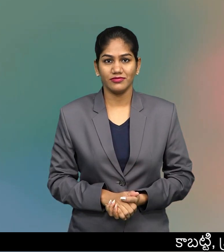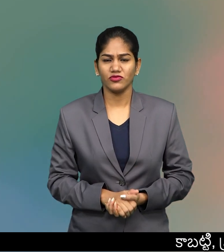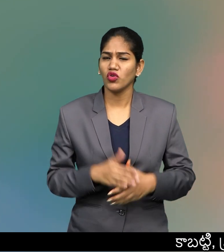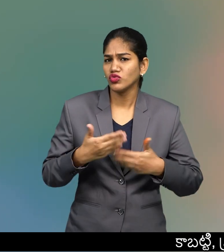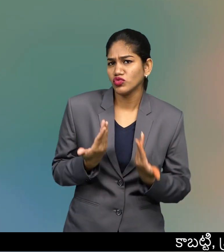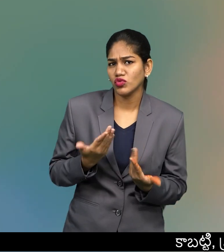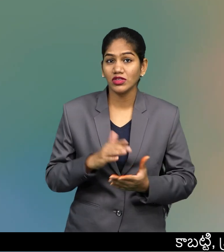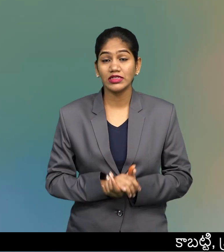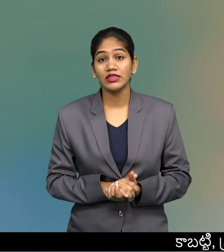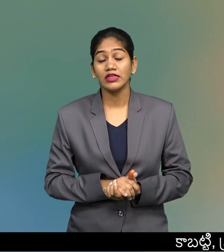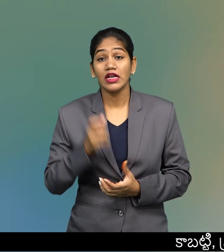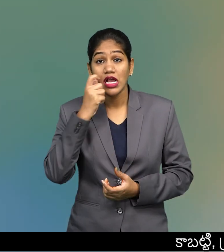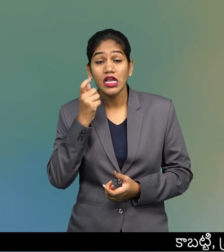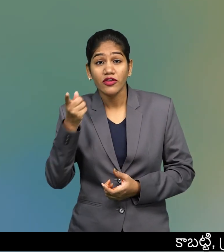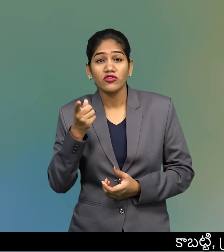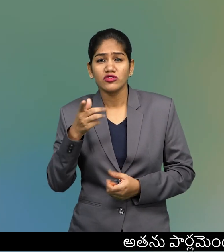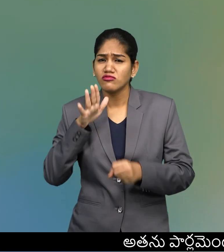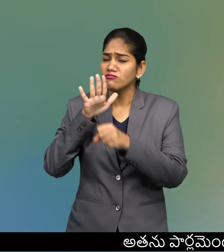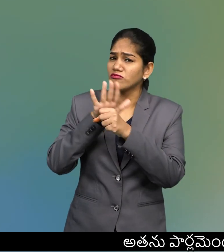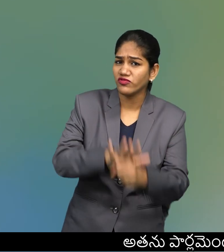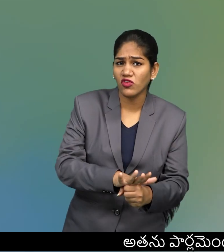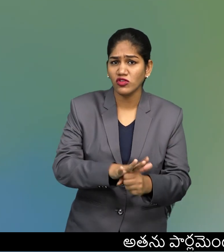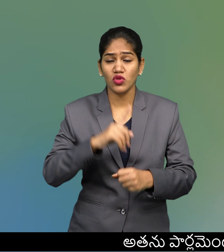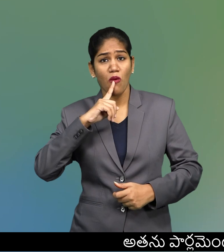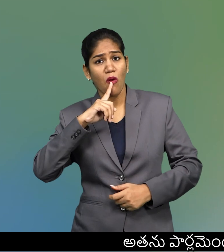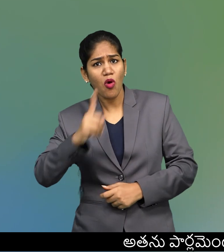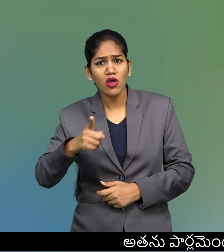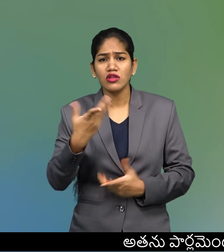కాబట్టి ప్రత్యేక గ్రాంట్ కోసం అతను పార్లమెంటును పిలువవలసి వచ్చింది.